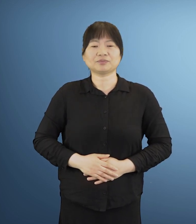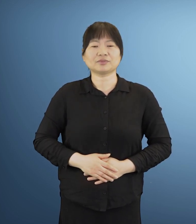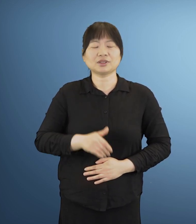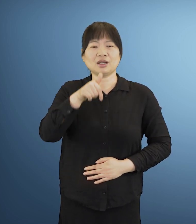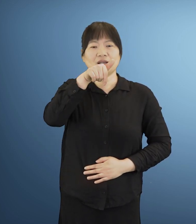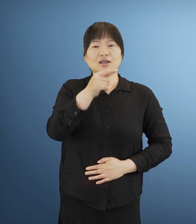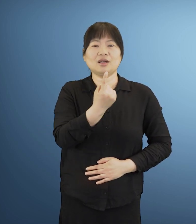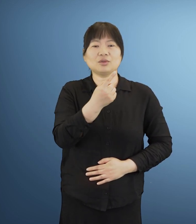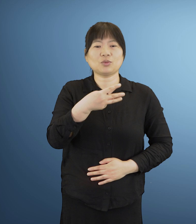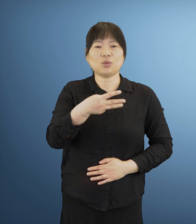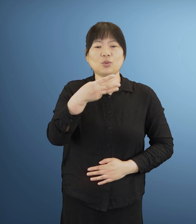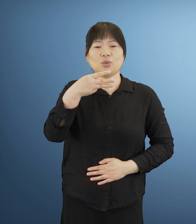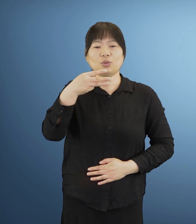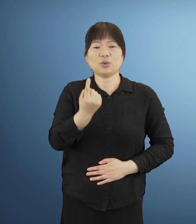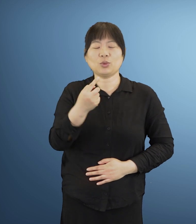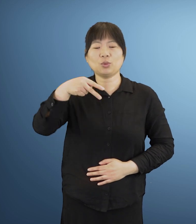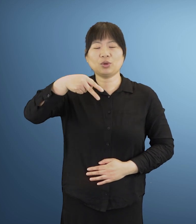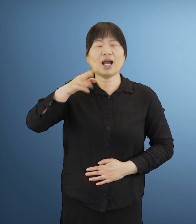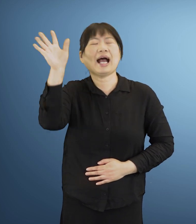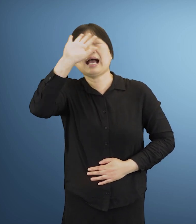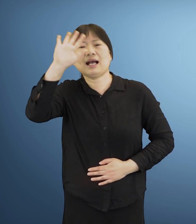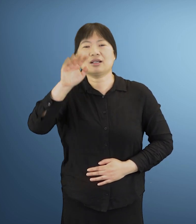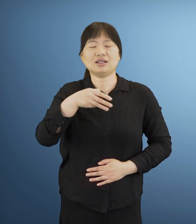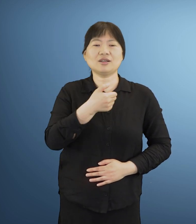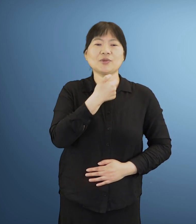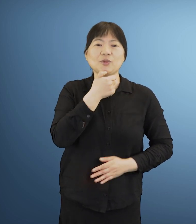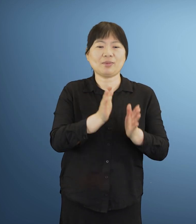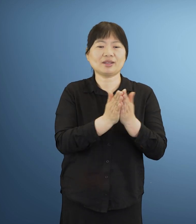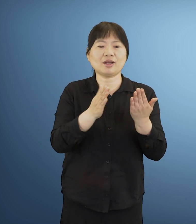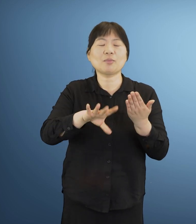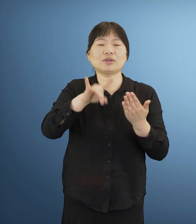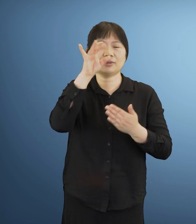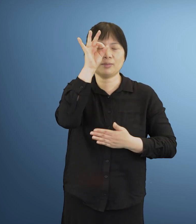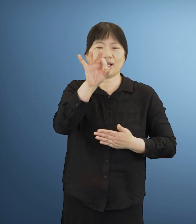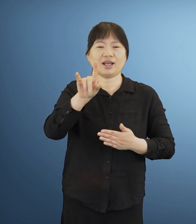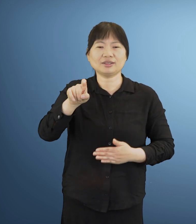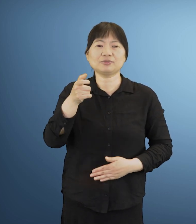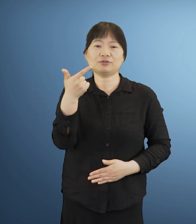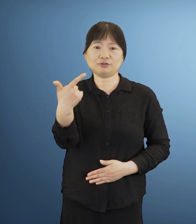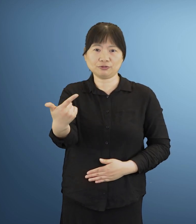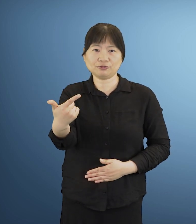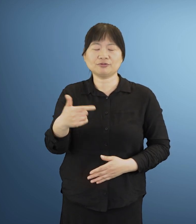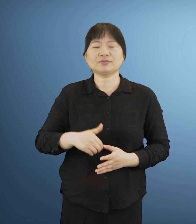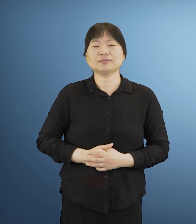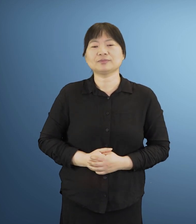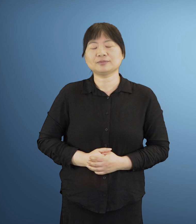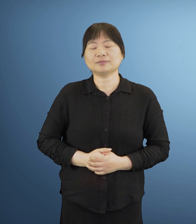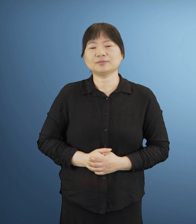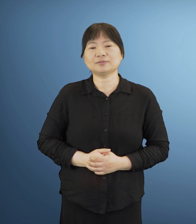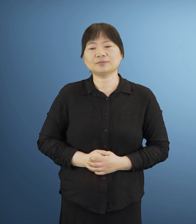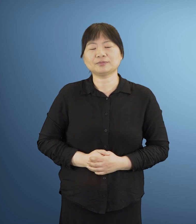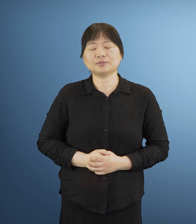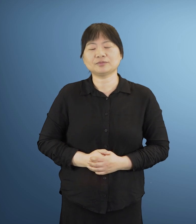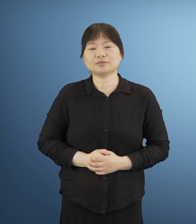골로새서 1장, 로마서를 먼저 보십시다. 로마서 16장 한번 보십시다.